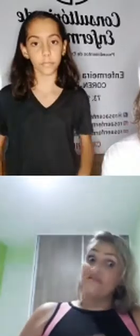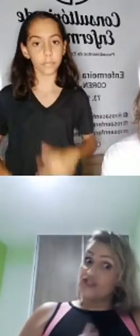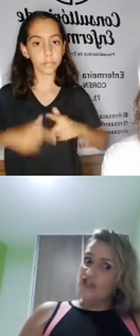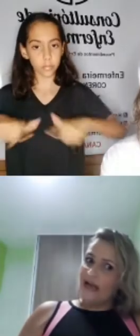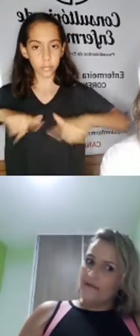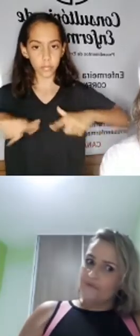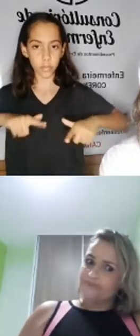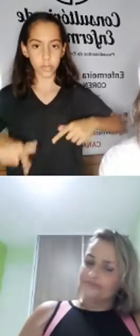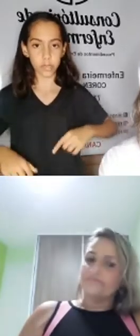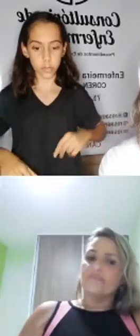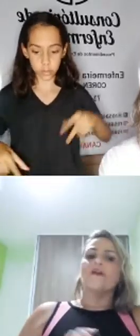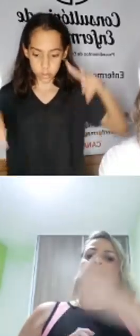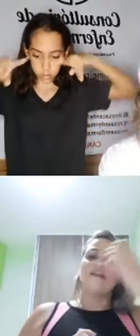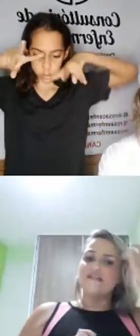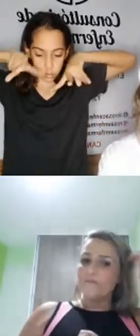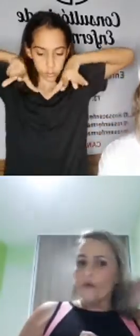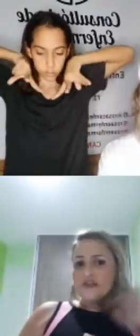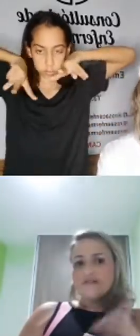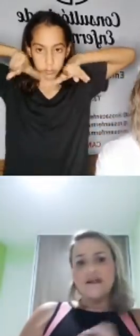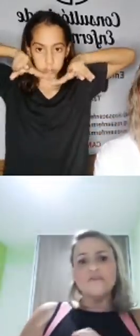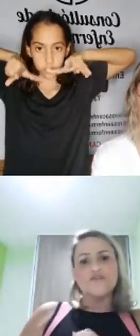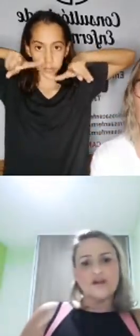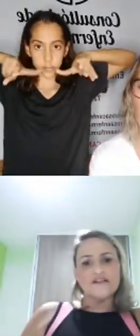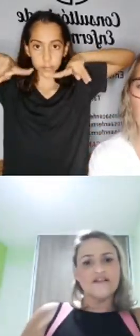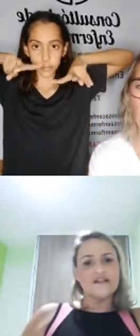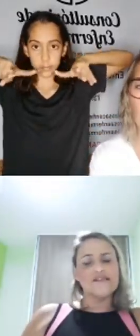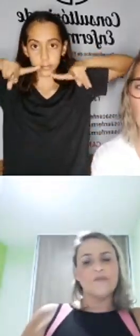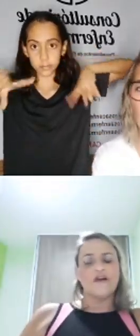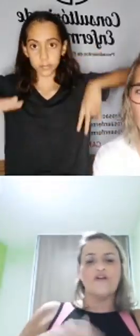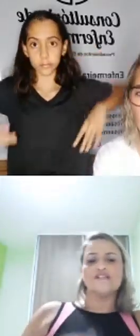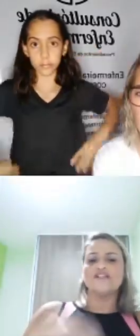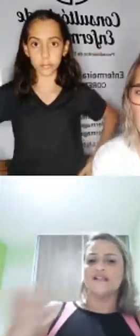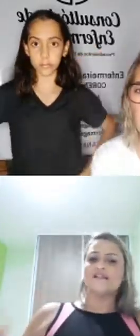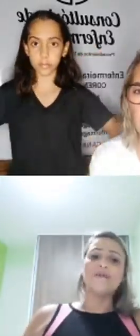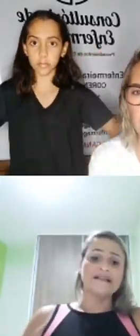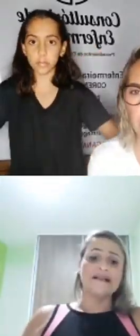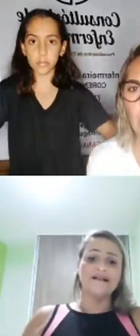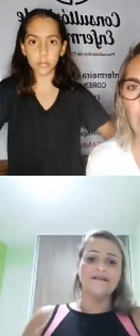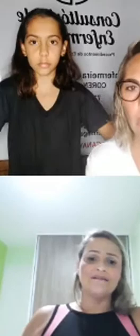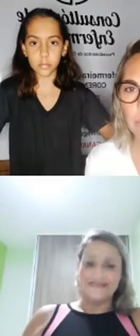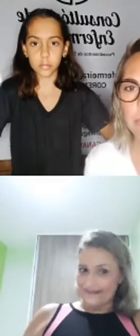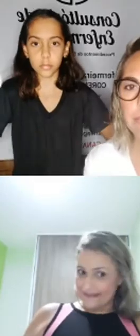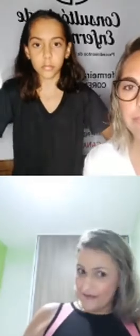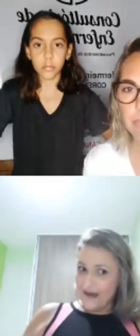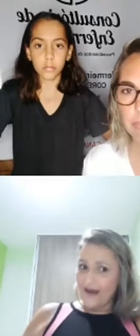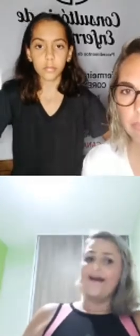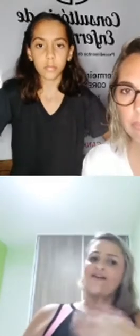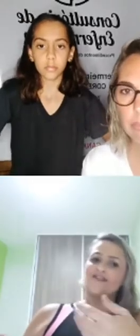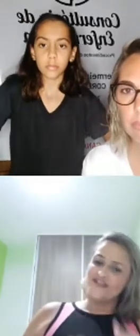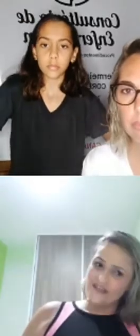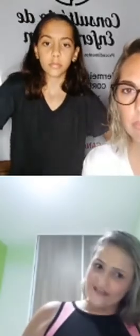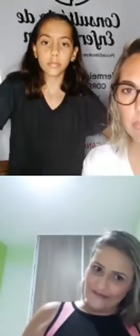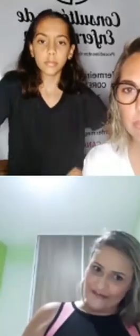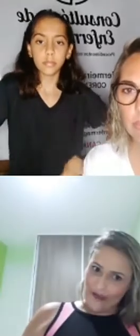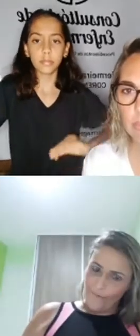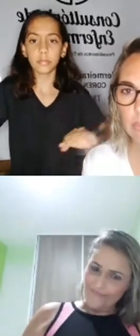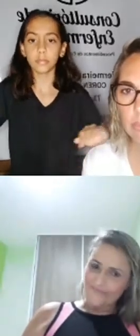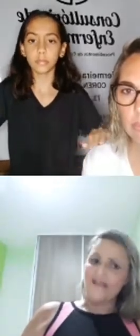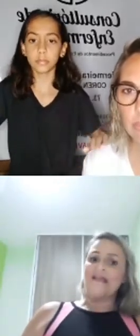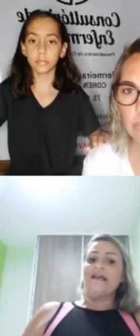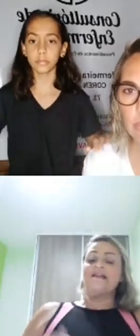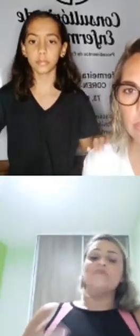bem vigiado, principalmente em termos de oxigenação, porque a oxigenação materna vai determinar a oxigenação